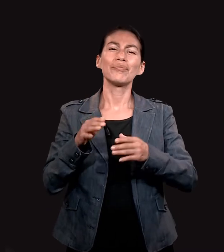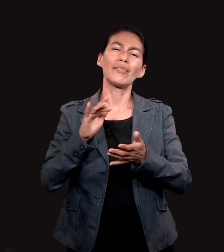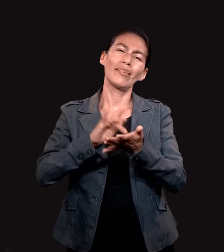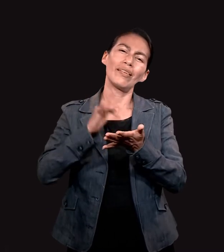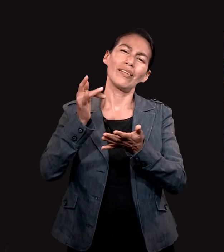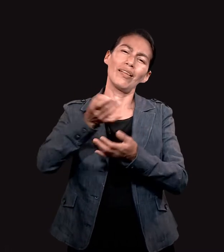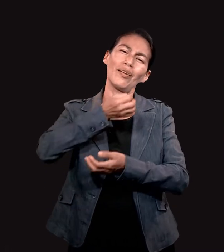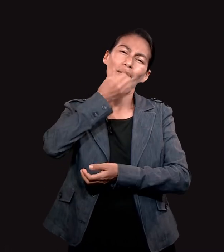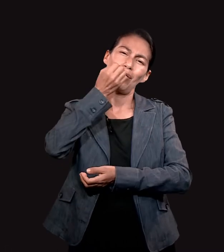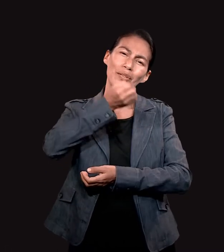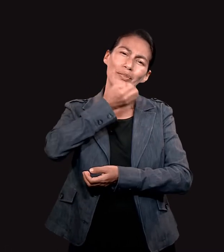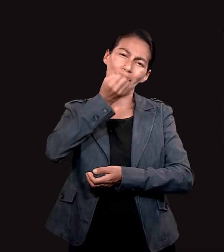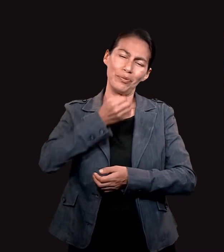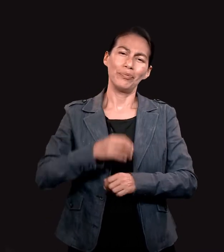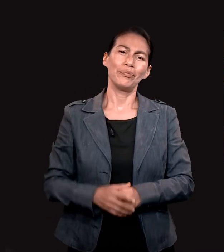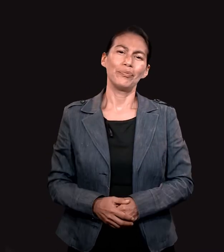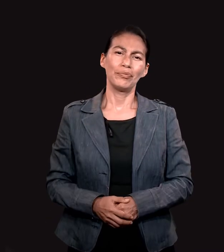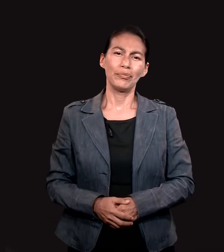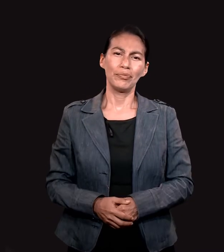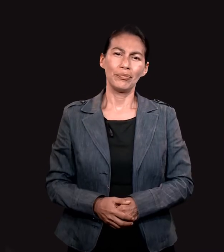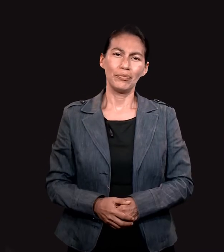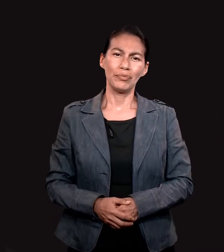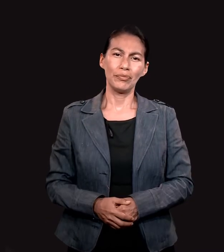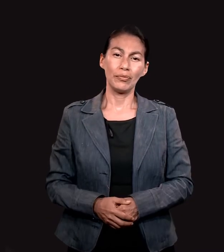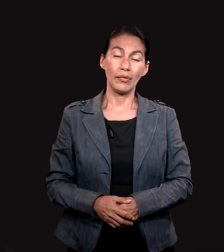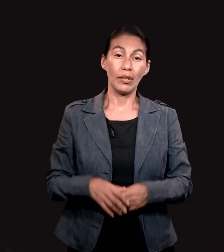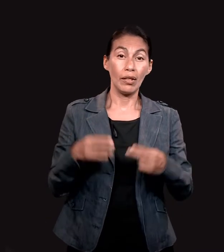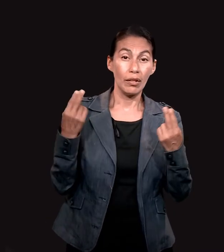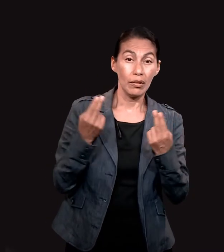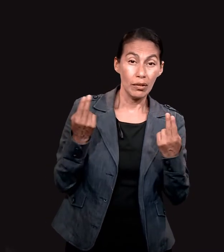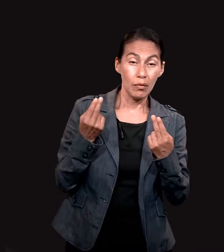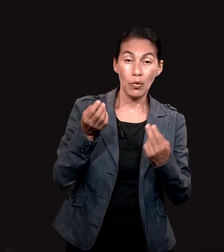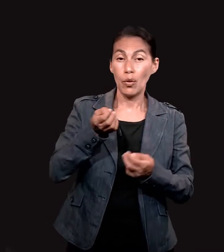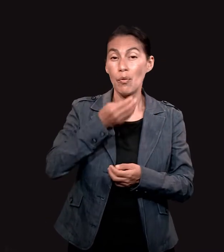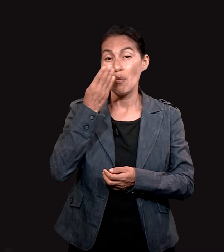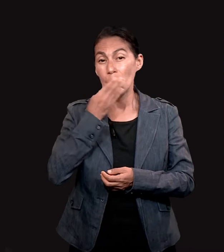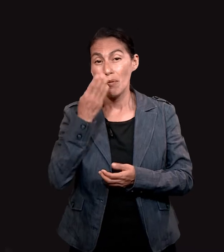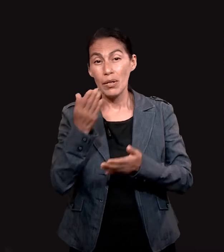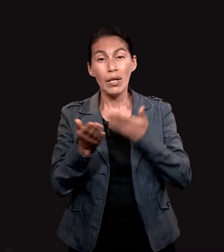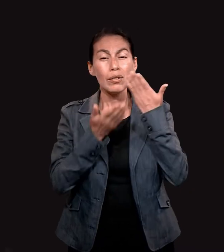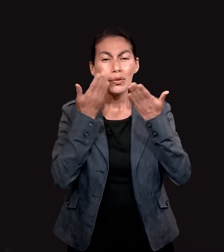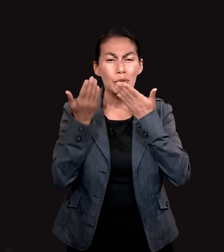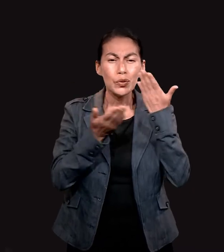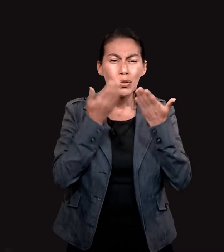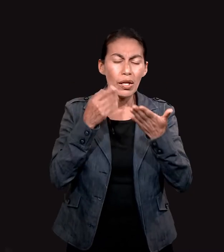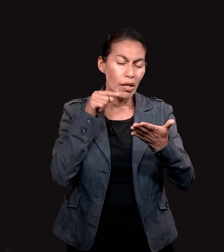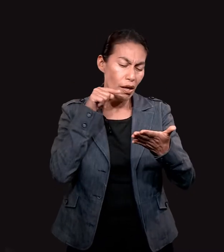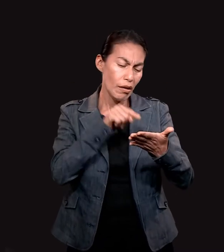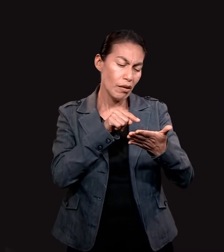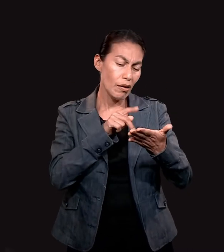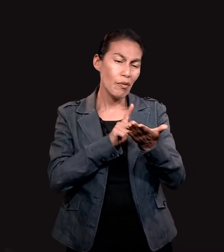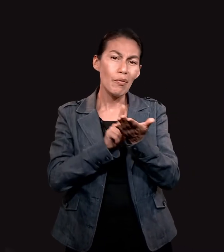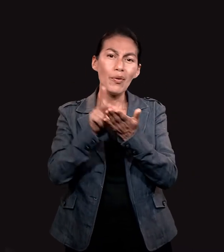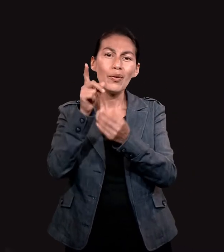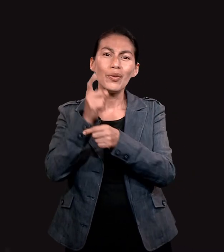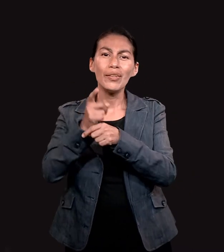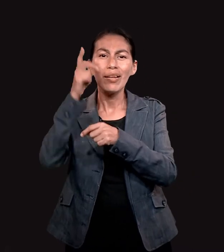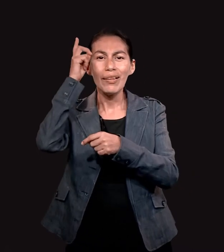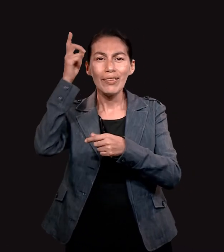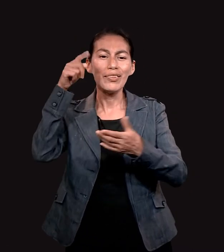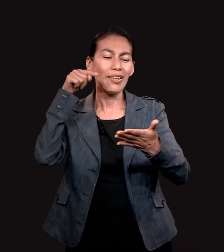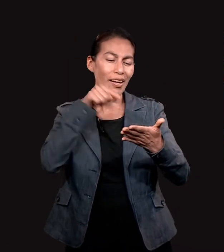para nosotros, a través de la oración, el estudio de la Biblia para descubrir la voluntad de Dios, ¿no es cierto?